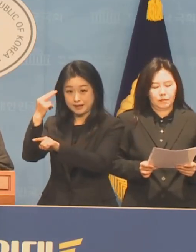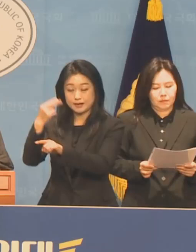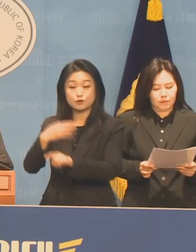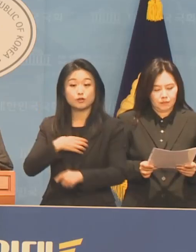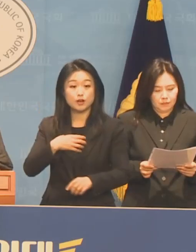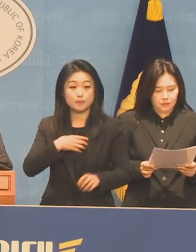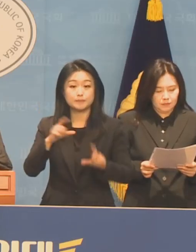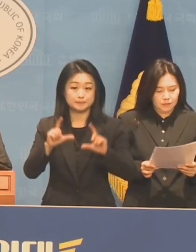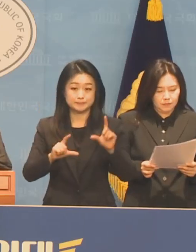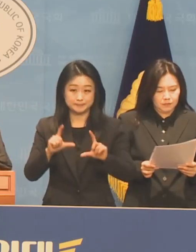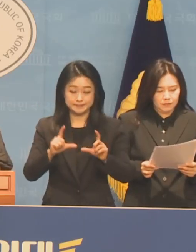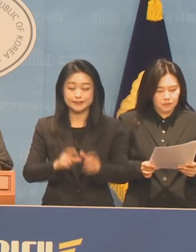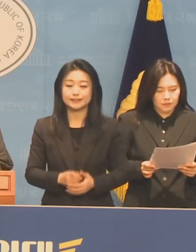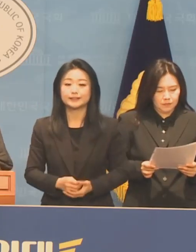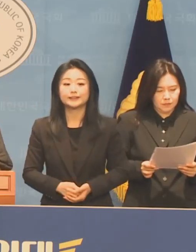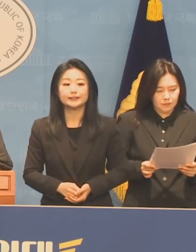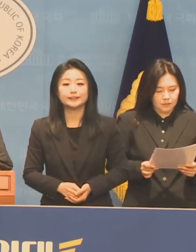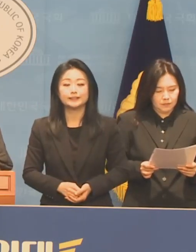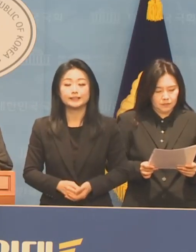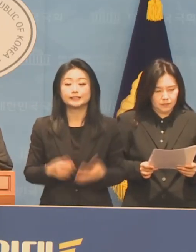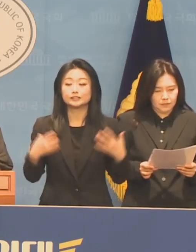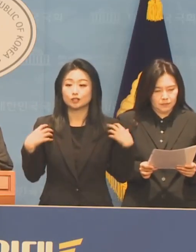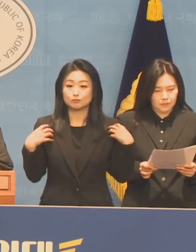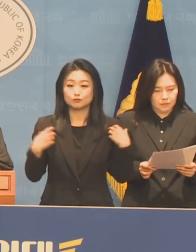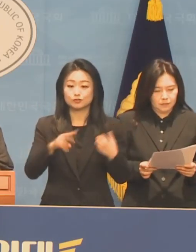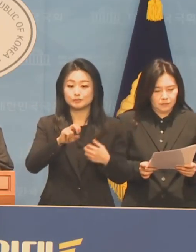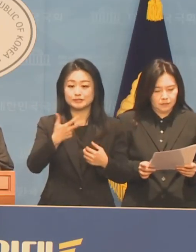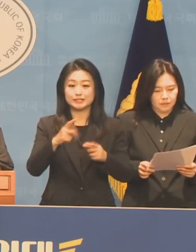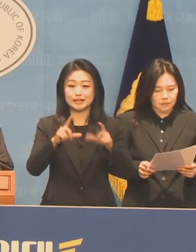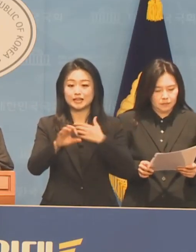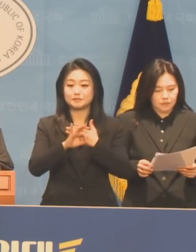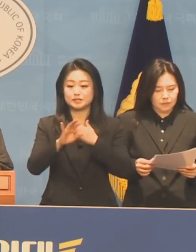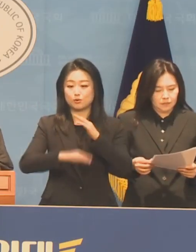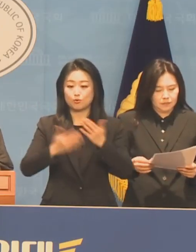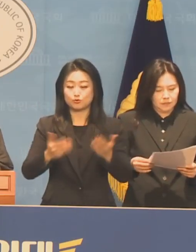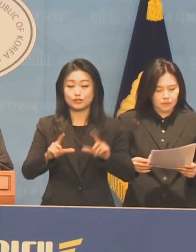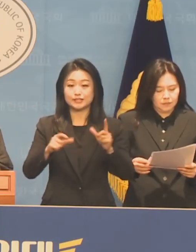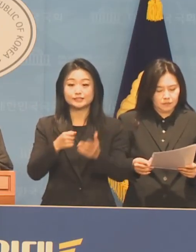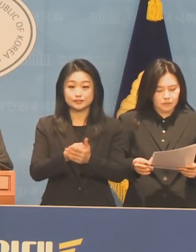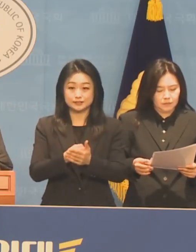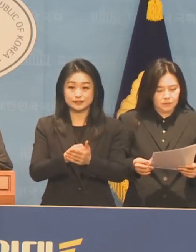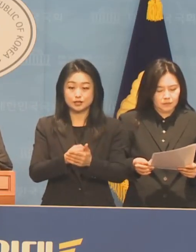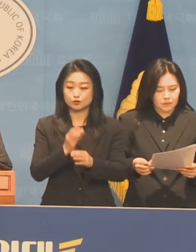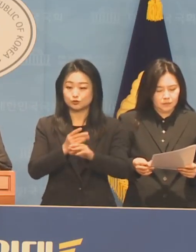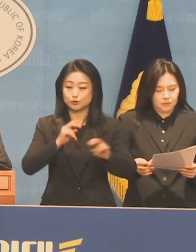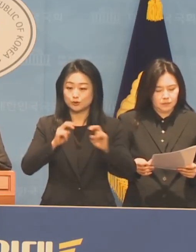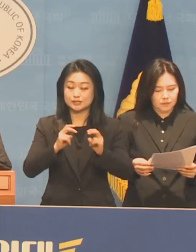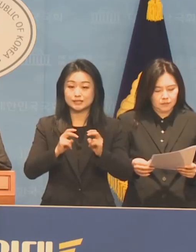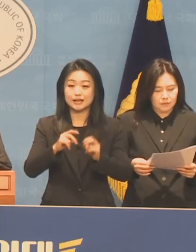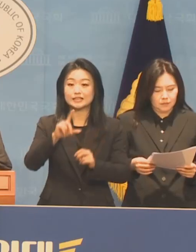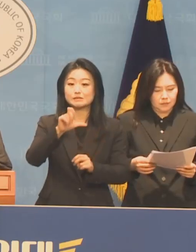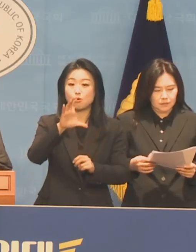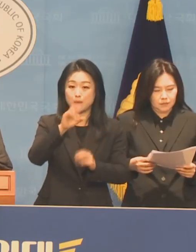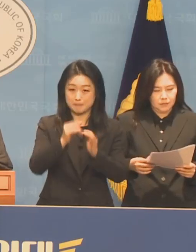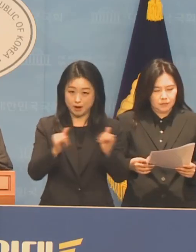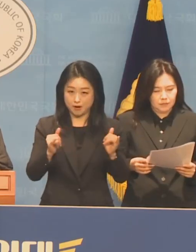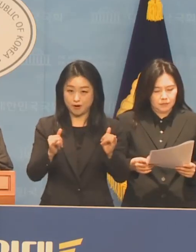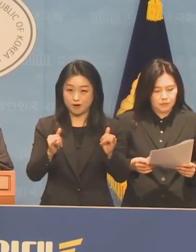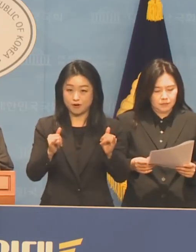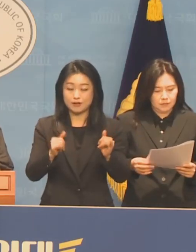우려되는 상황입니다. 이에 정부는 27일을 임시 공휴일로 지정하고 중소기업 근로자 15만 명을